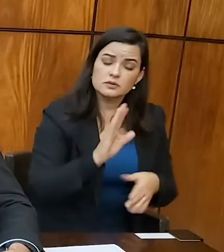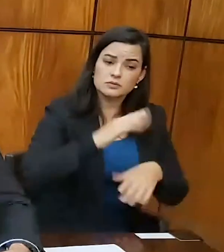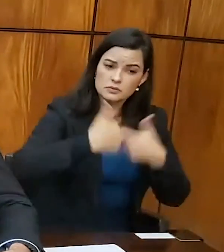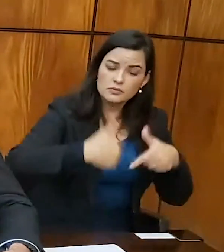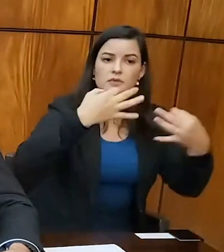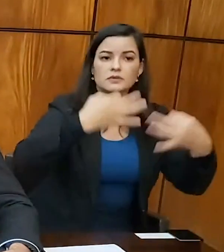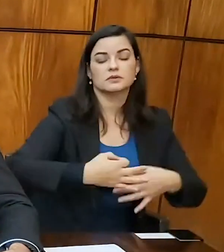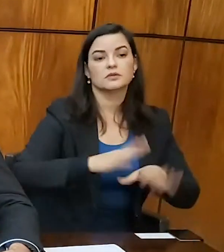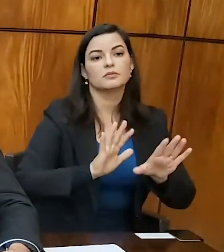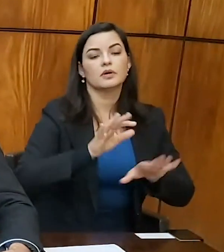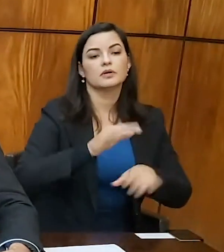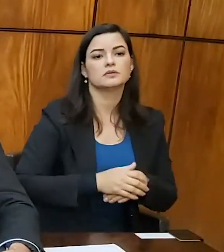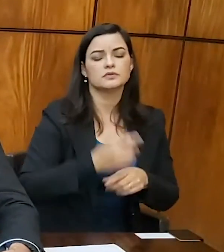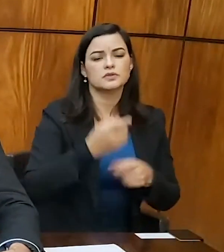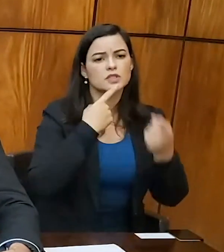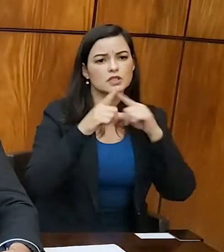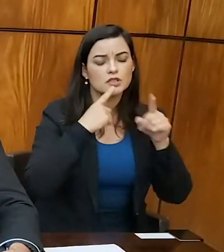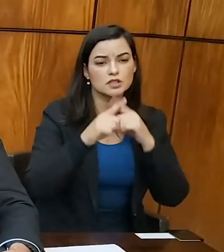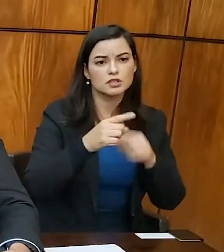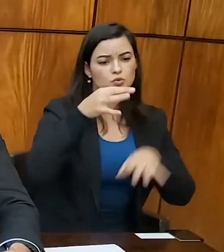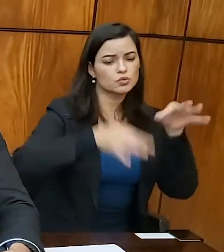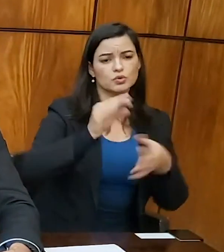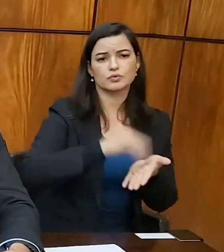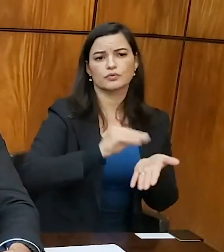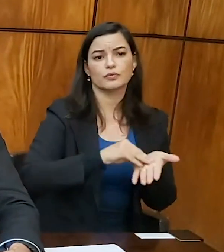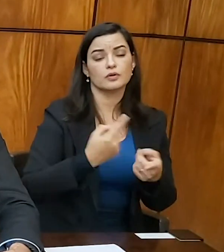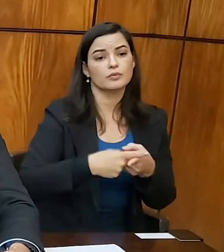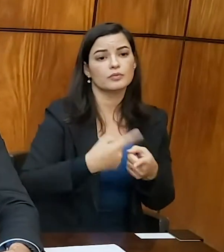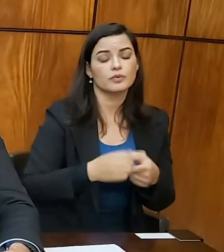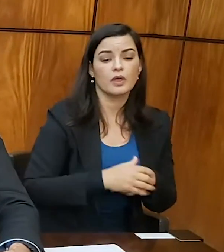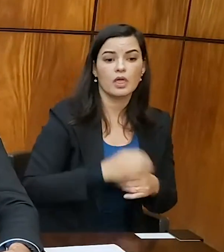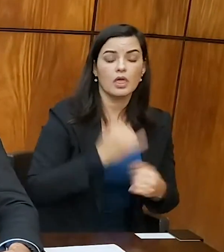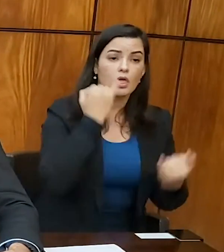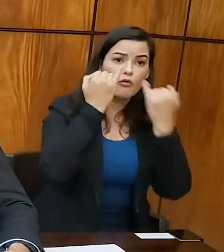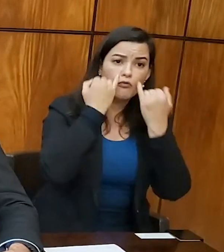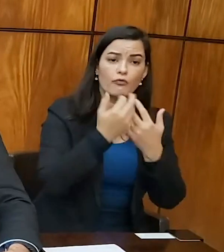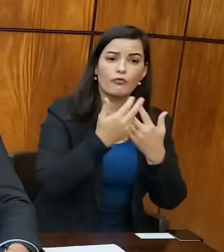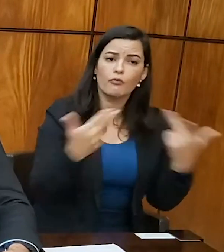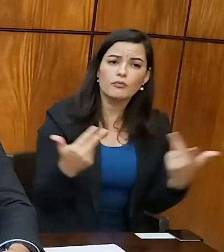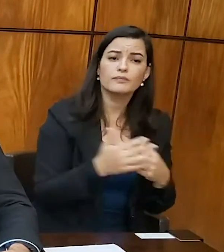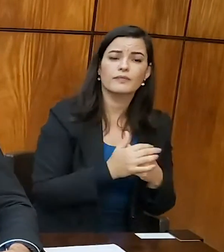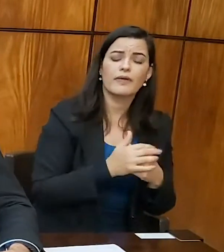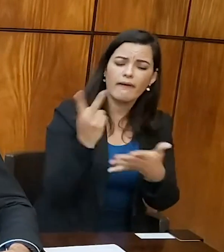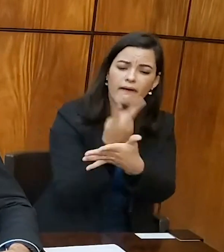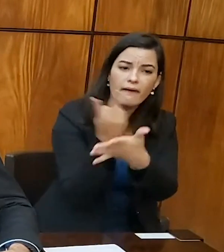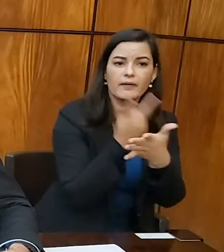Agora, não é justa a sua crítica, porque com a sua crítica faz com que informações cada vez mais distorcidas